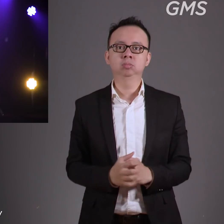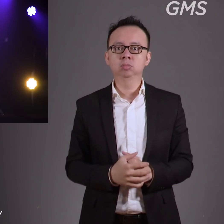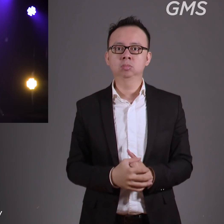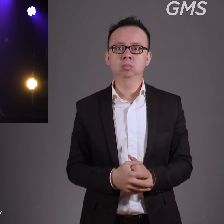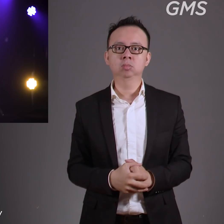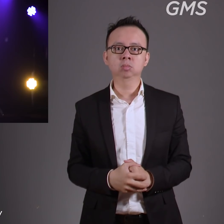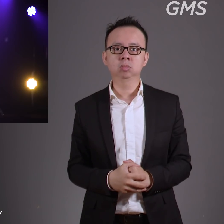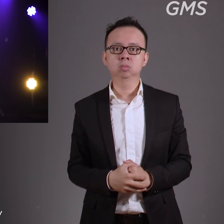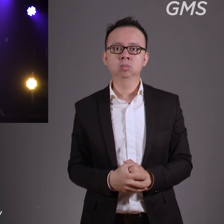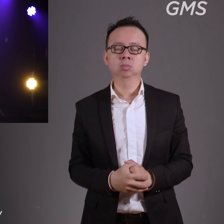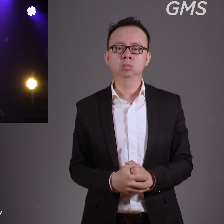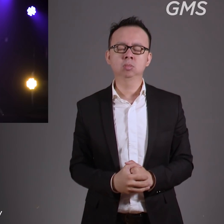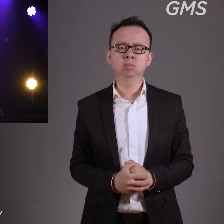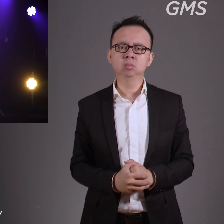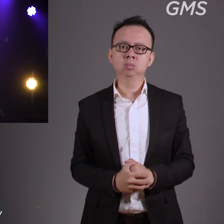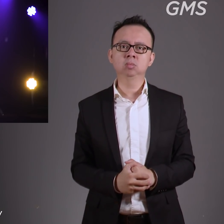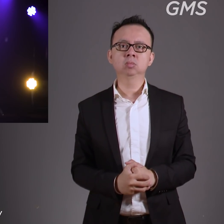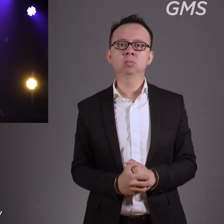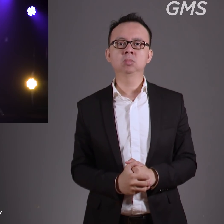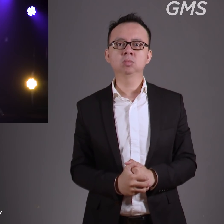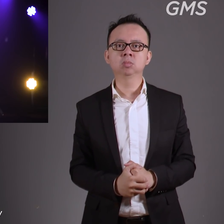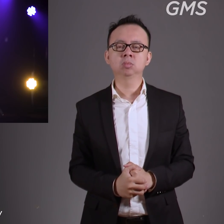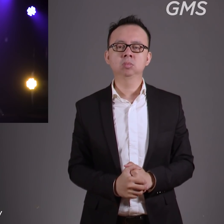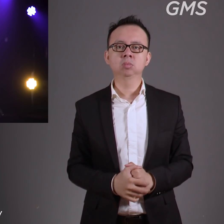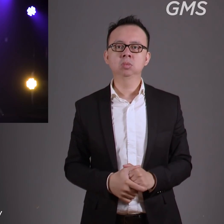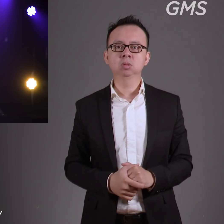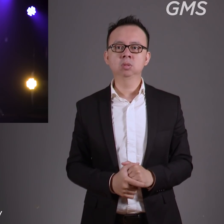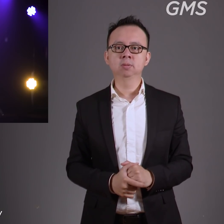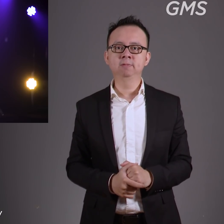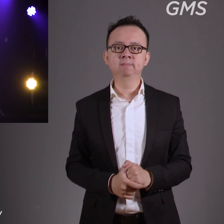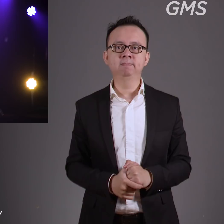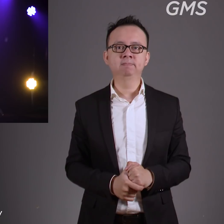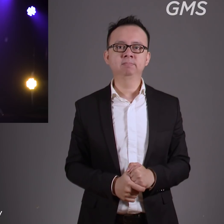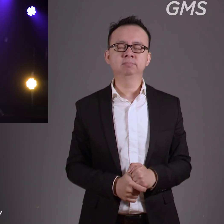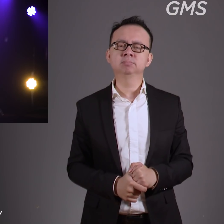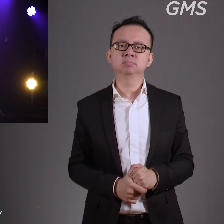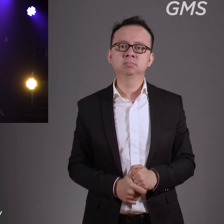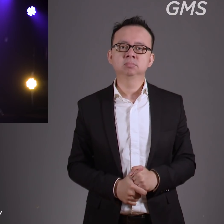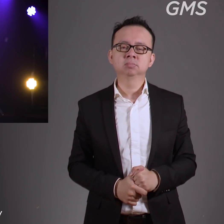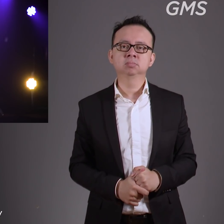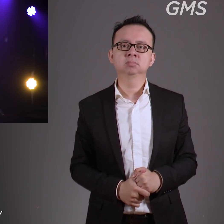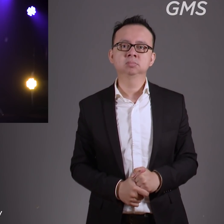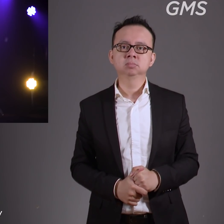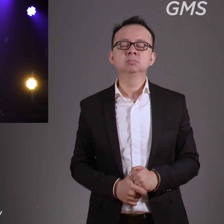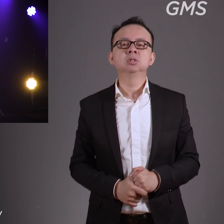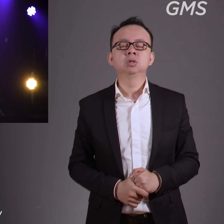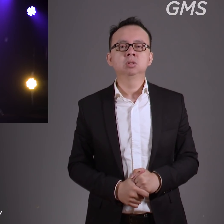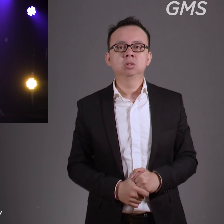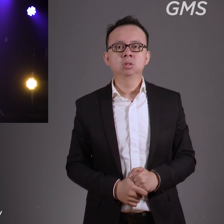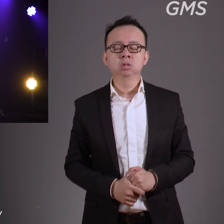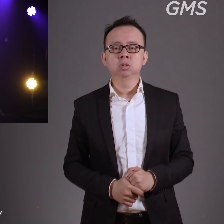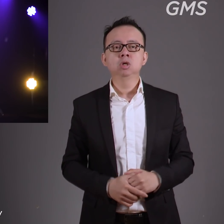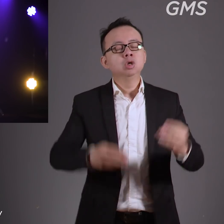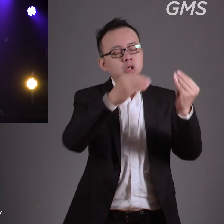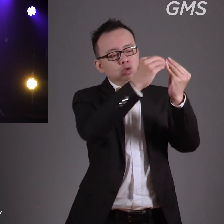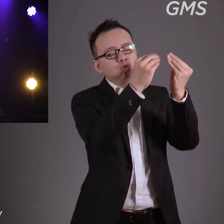turunkan ke anak-anak saya nanti kemudian suatu hari cucu. Dan bahkan cicit. Sampai turun-temurun.